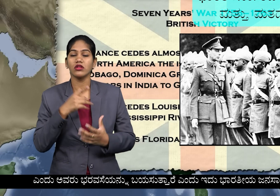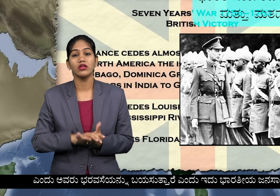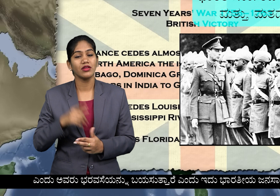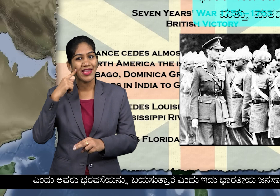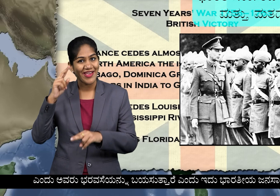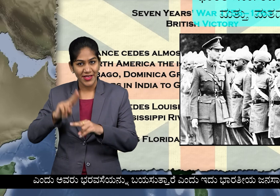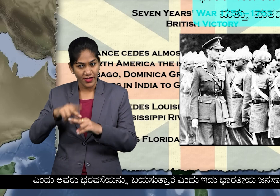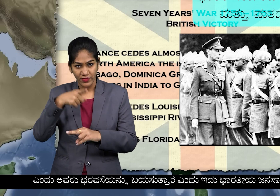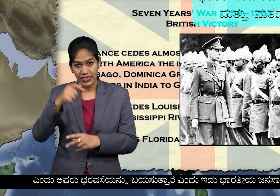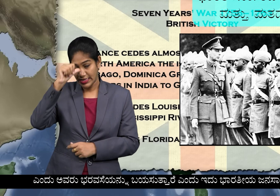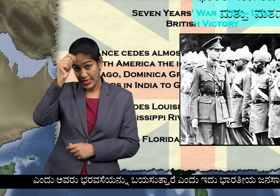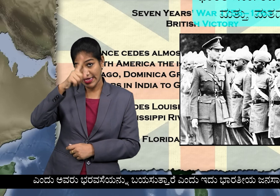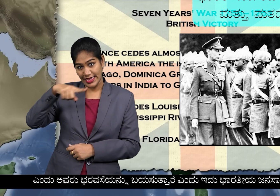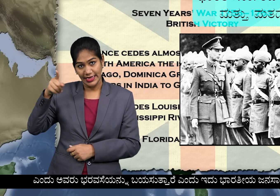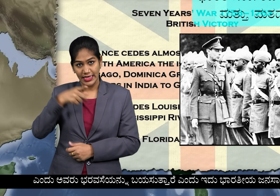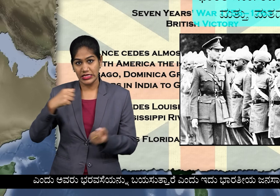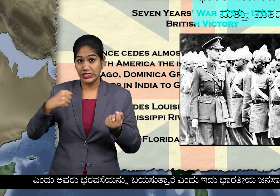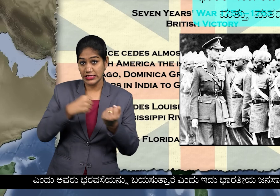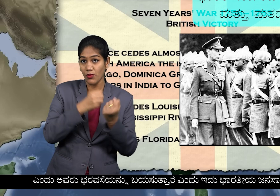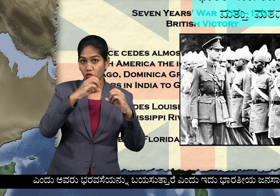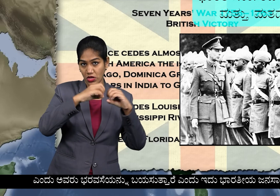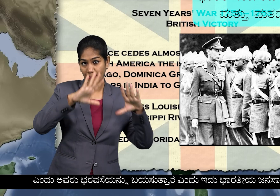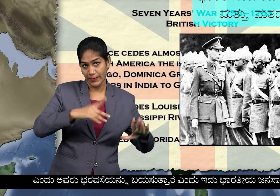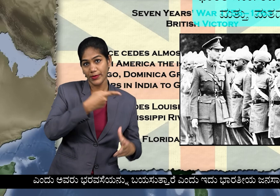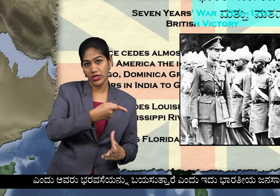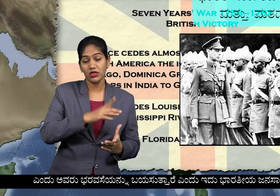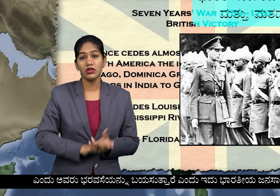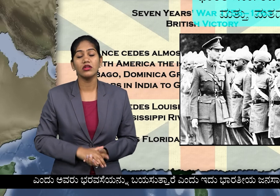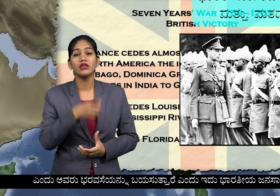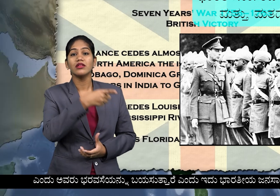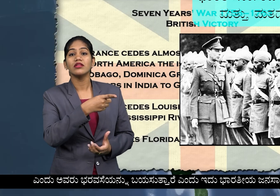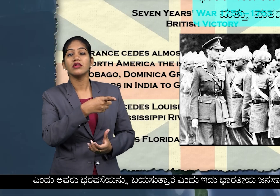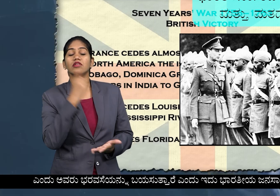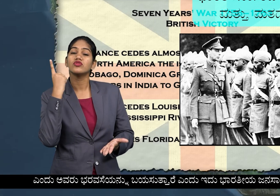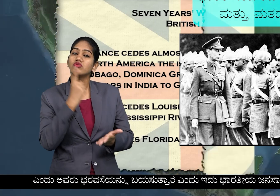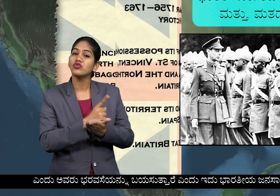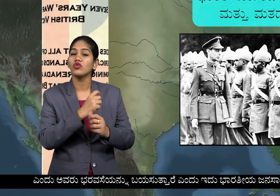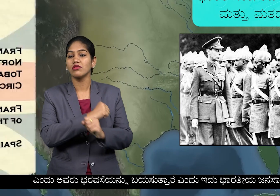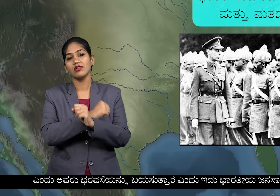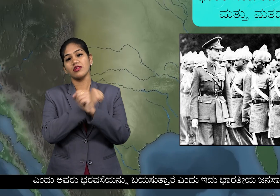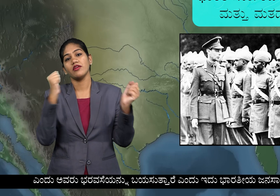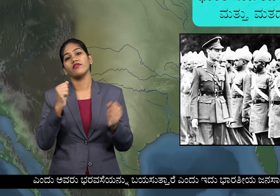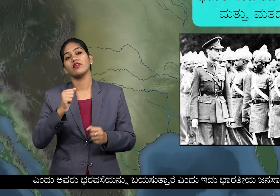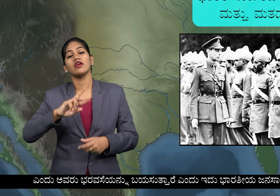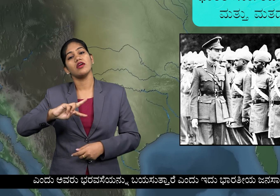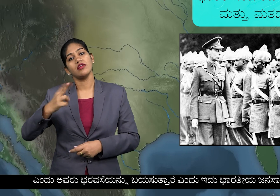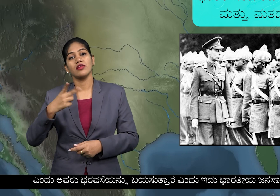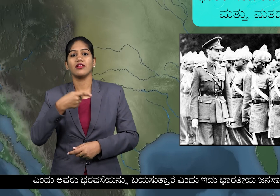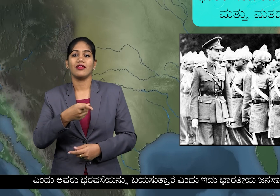ಅವರು ಭರವಸೆಯನ್ನು ಬಯಸುತ್ತಾರೆ ಎಂದು ಇದು ಭಾರತೀಯ ಜನಸಾಮಾನ್ಯರಿಗೆ ಶಿಕ್ಷಣ ನೀಡಿತು.